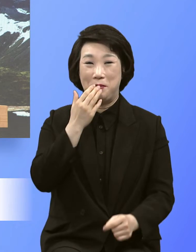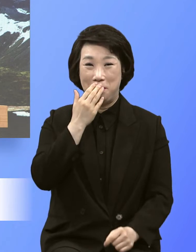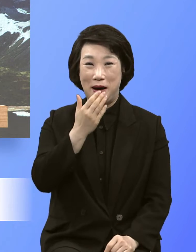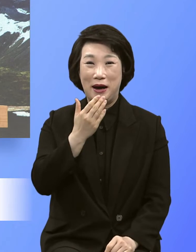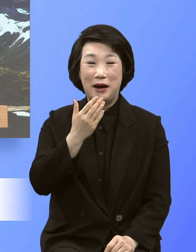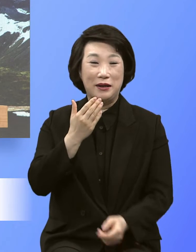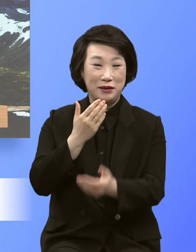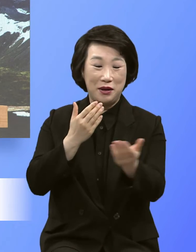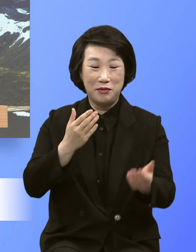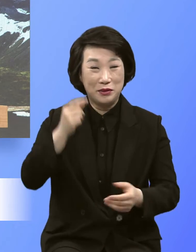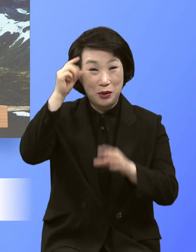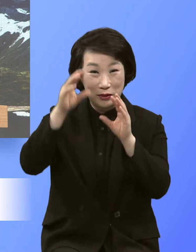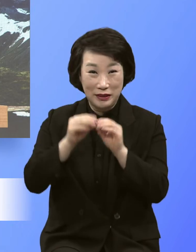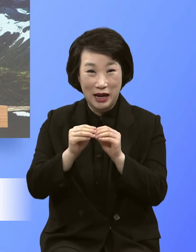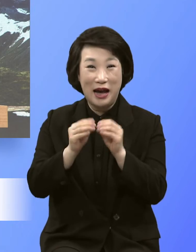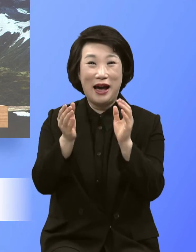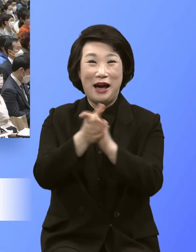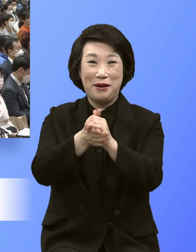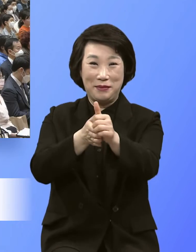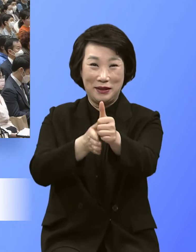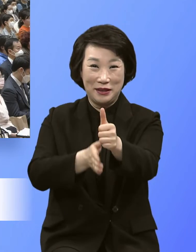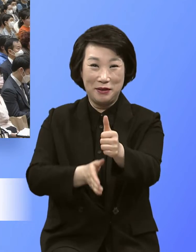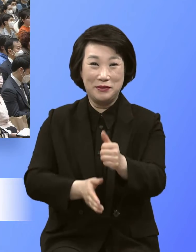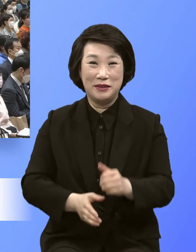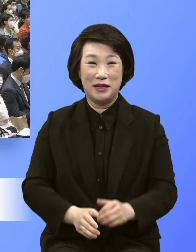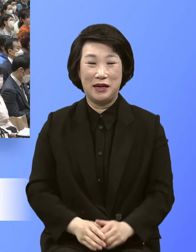사실을 동의하시면 아멘 합시다.